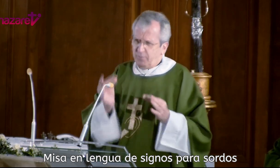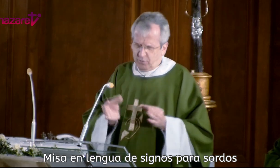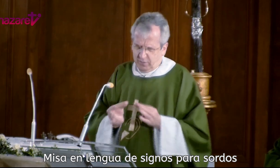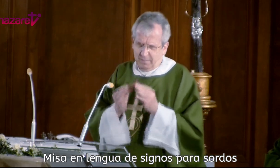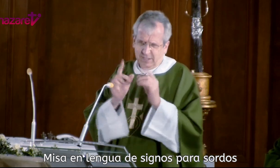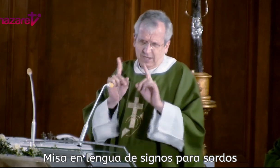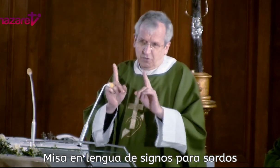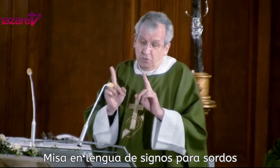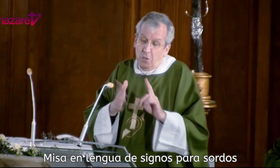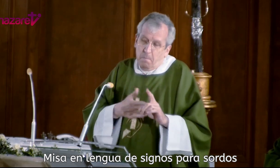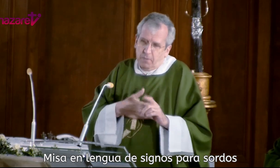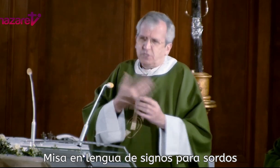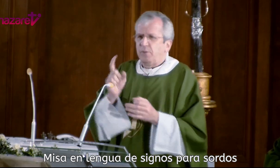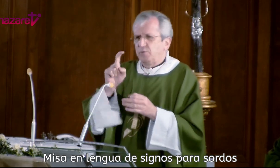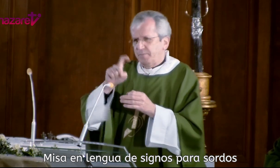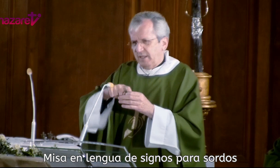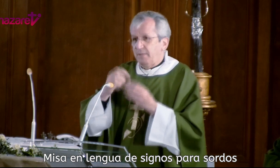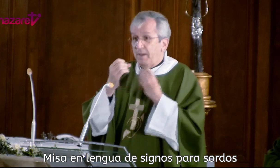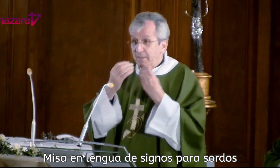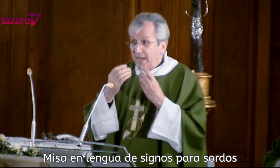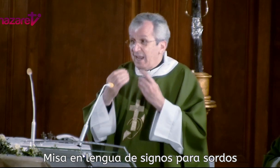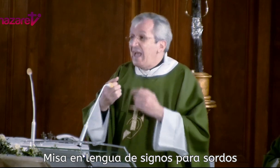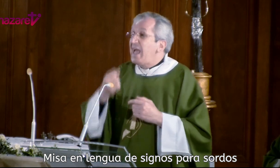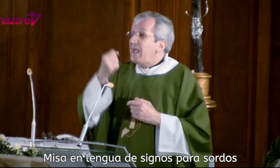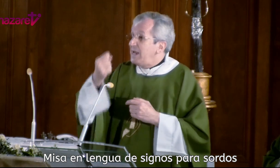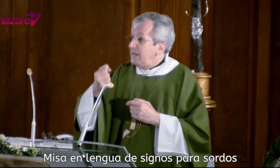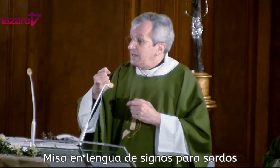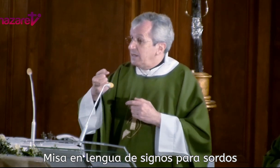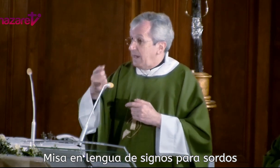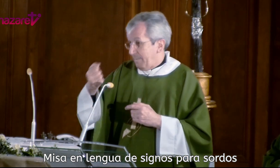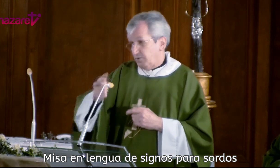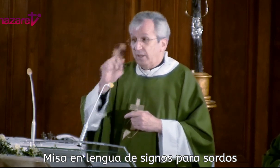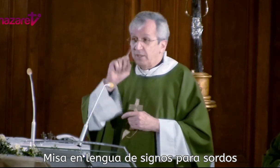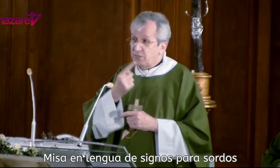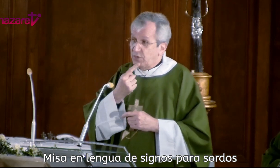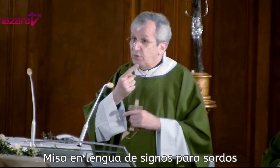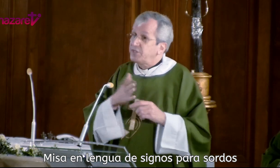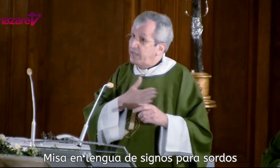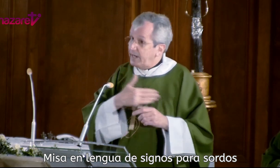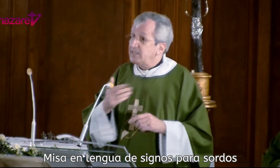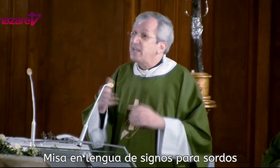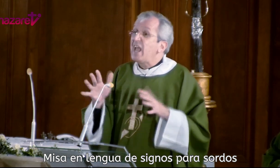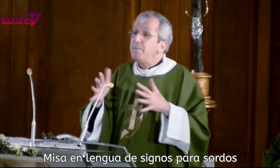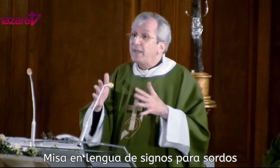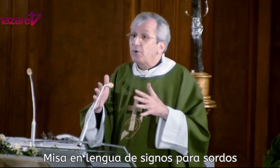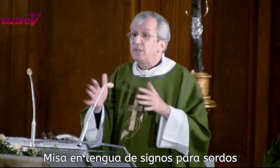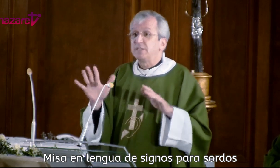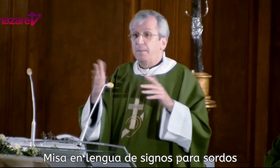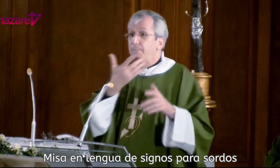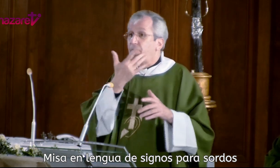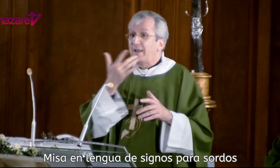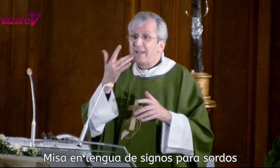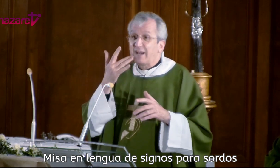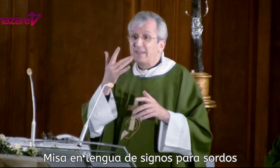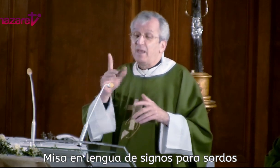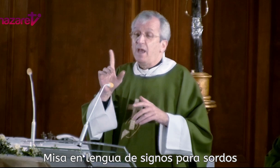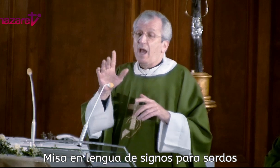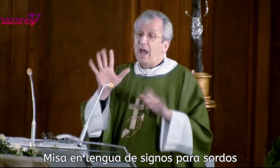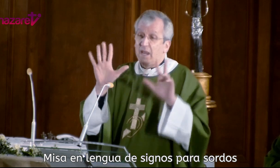de misa, no, pero sí podemos participar bien en la pastoral del sordo, si queréis, el miércoles por la tarde a las